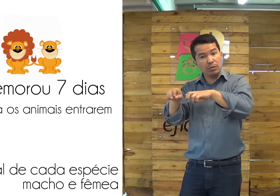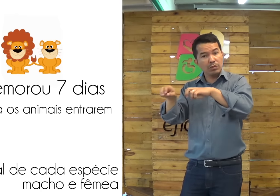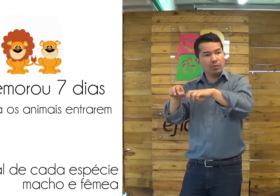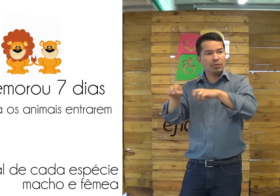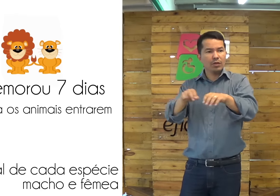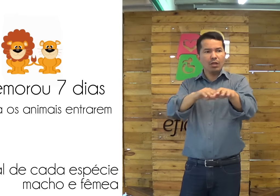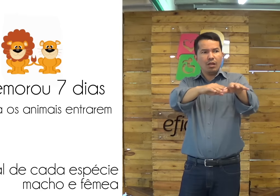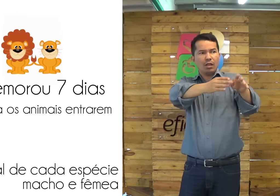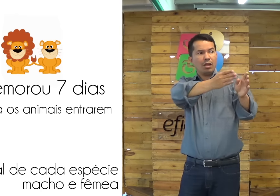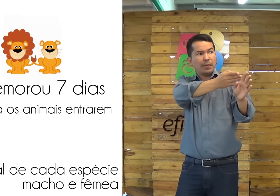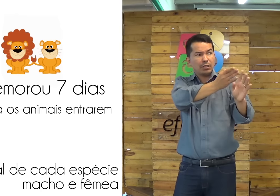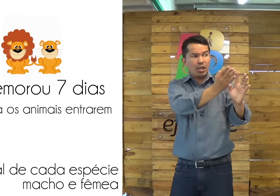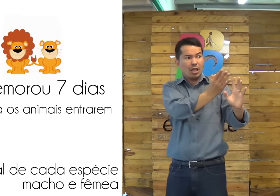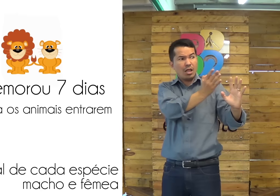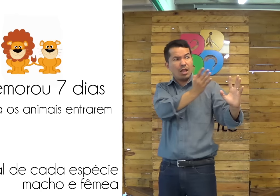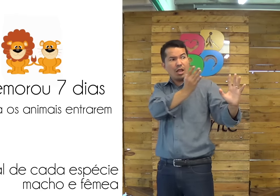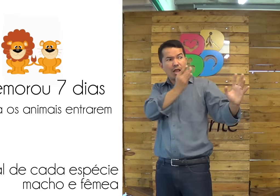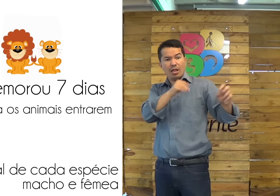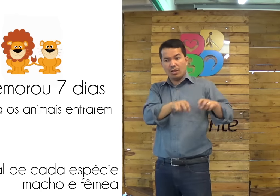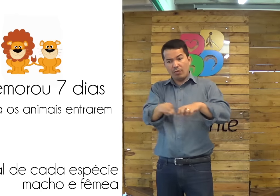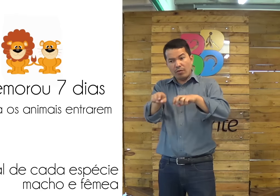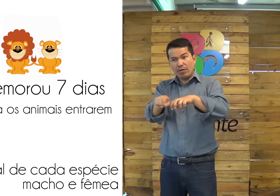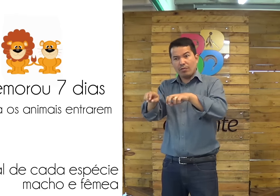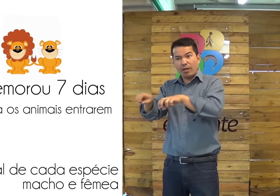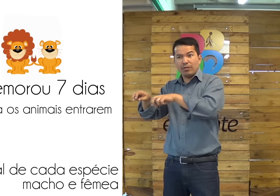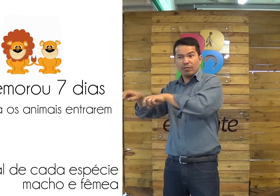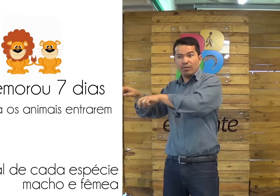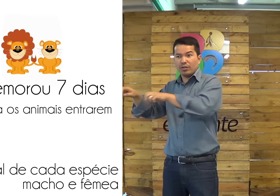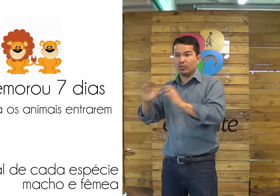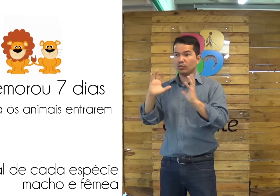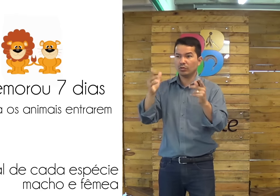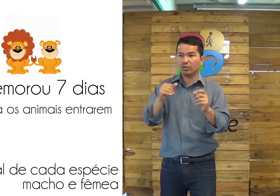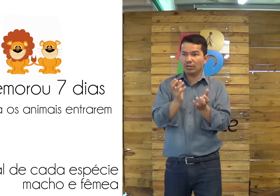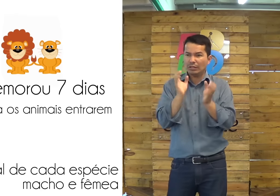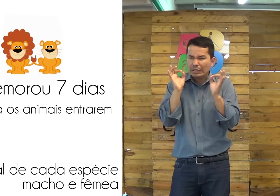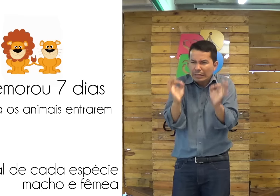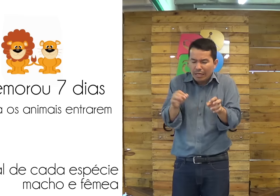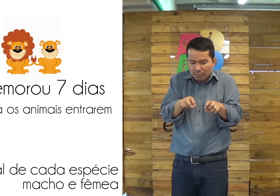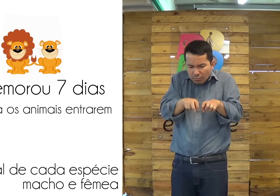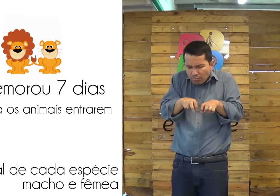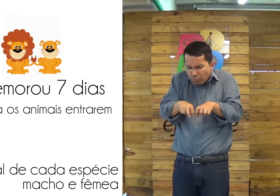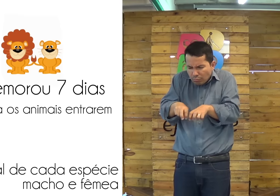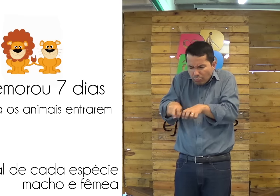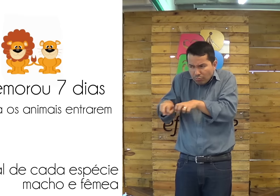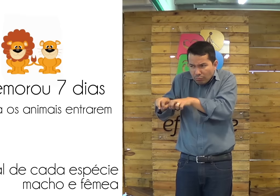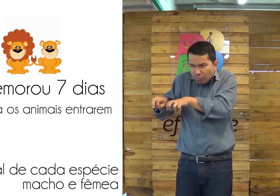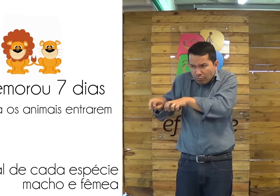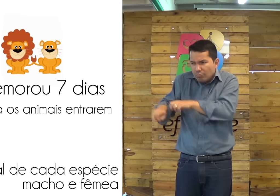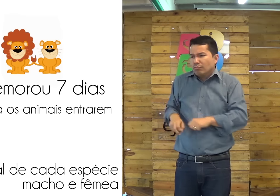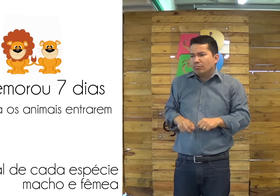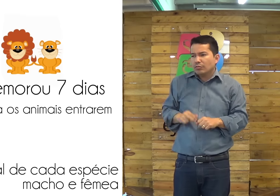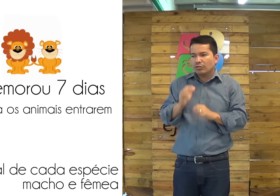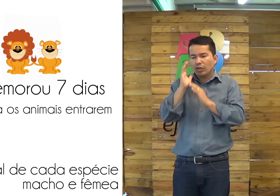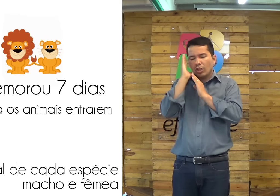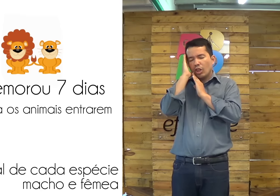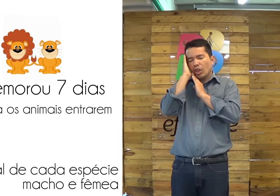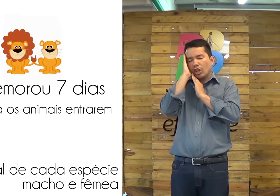os animais estavam lá tinha uma fila e entrando todos entrando certinho